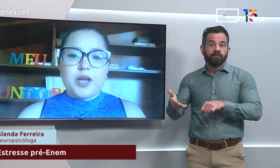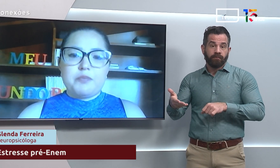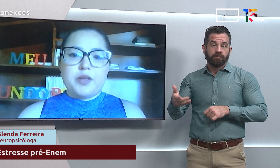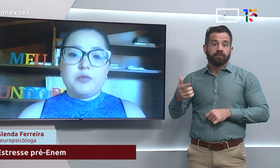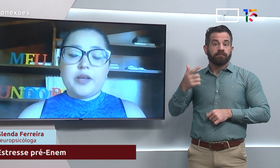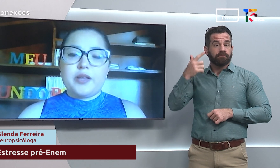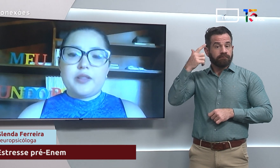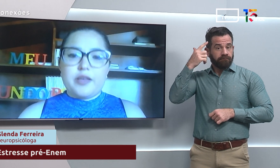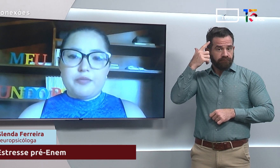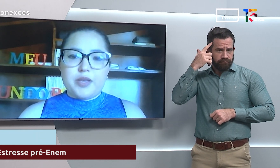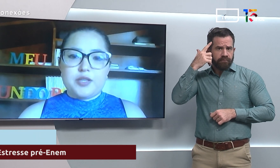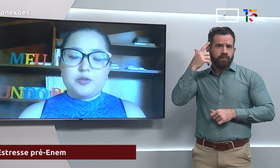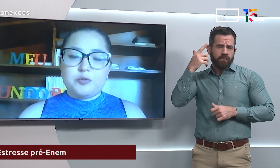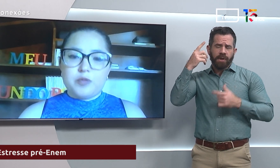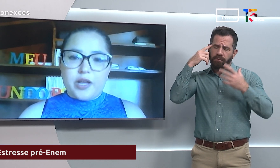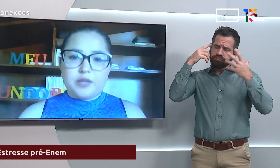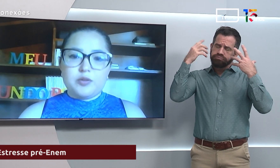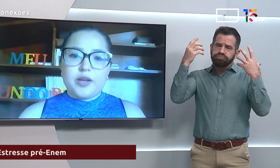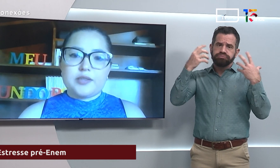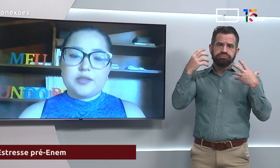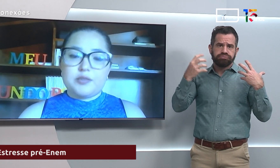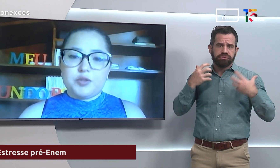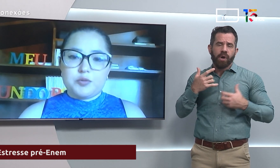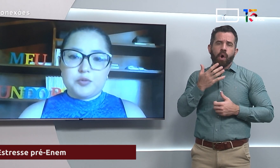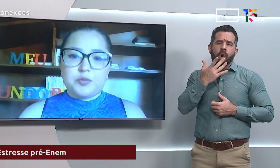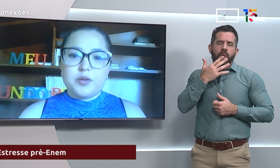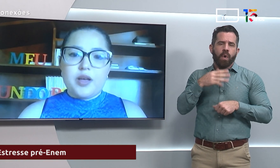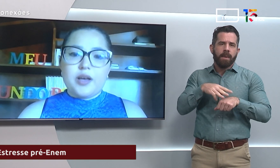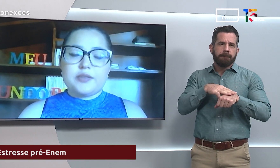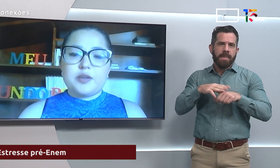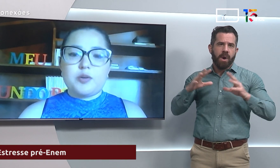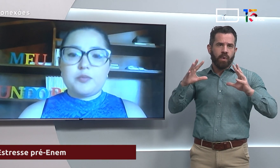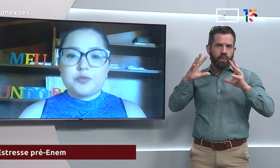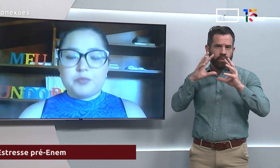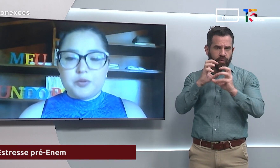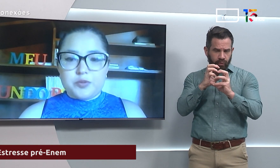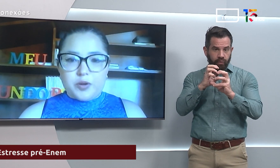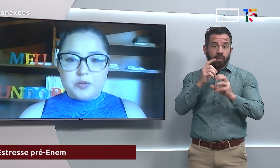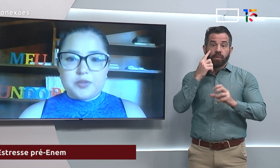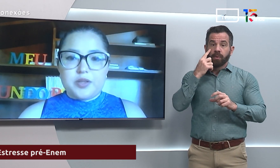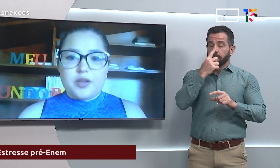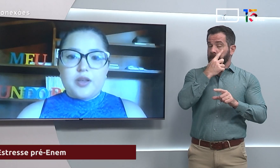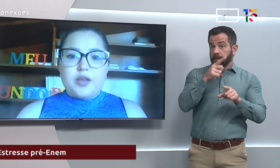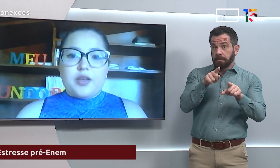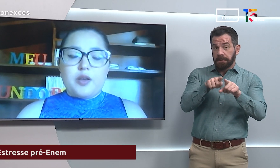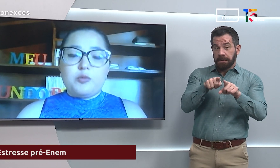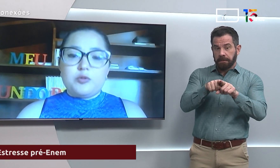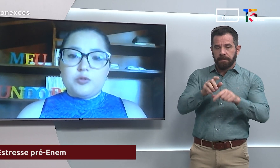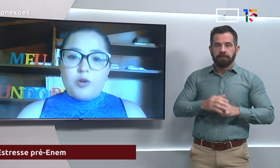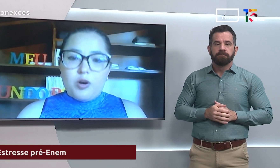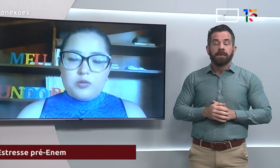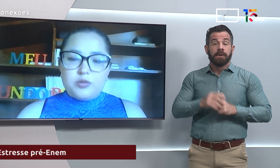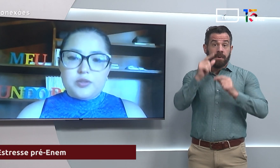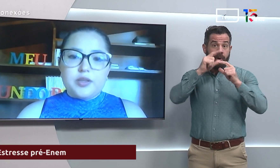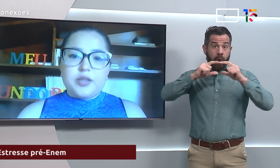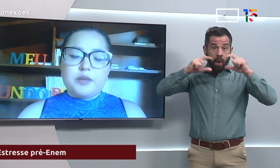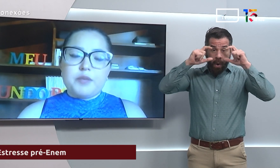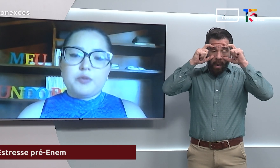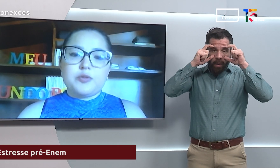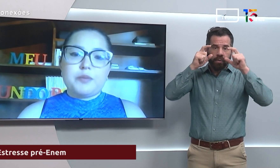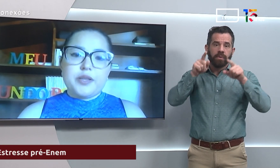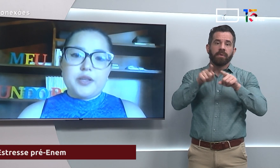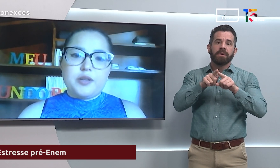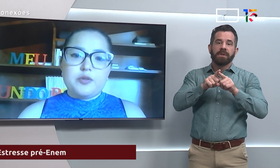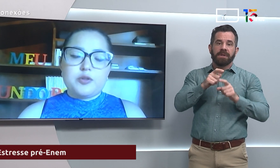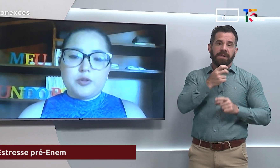Meu cabelo é levemente ondulado, castanho escuro, assim como os meus olhos. Eu uso óculos e também